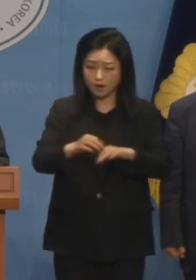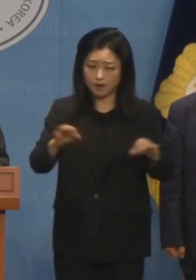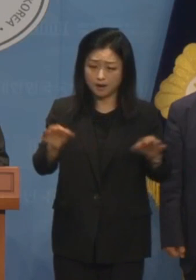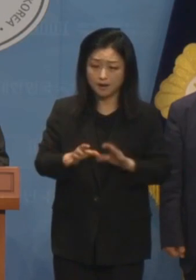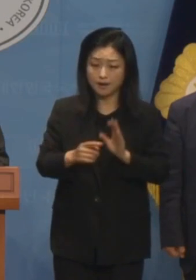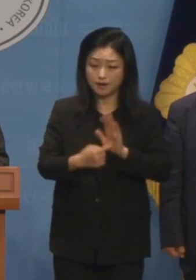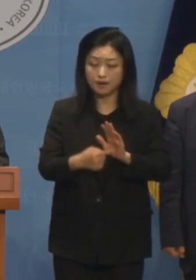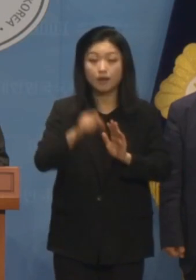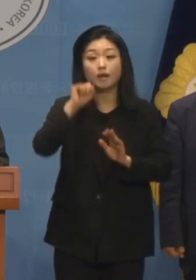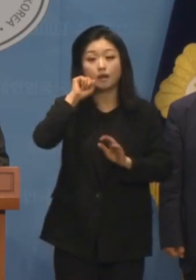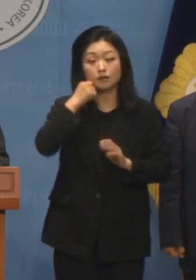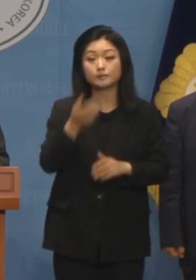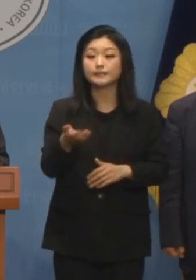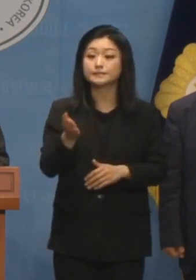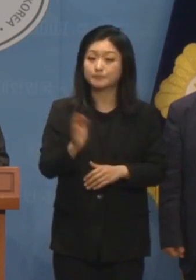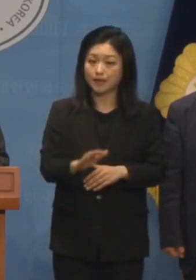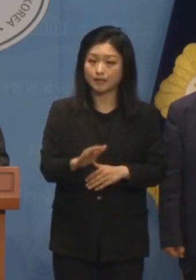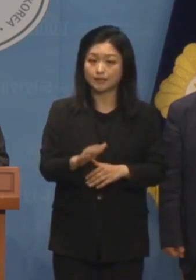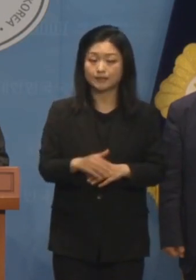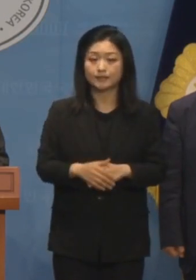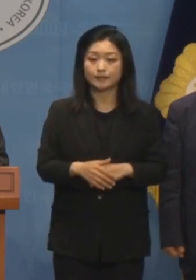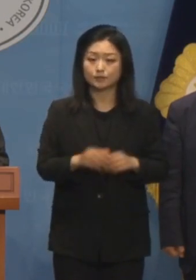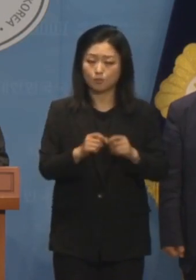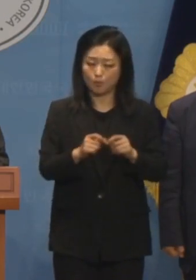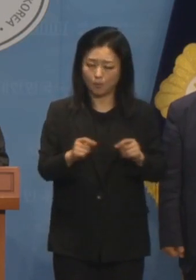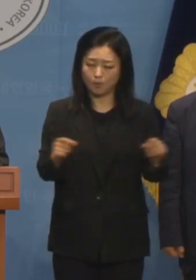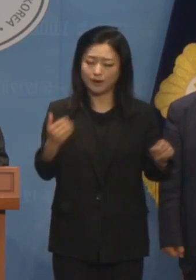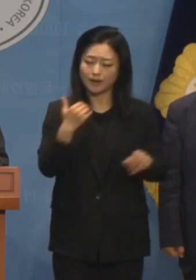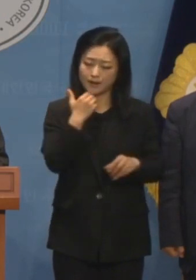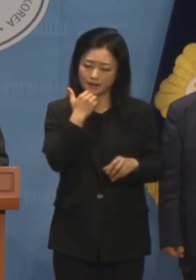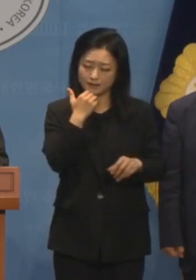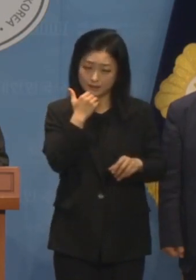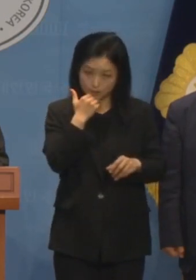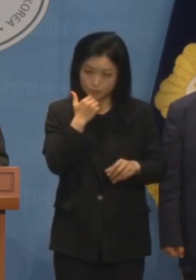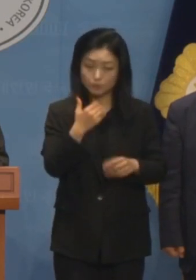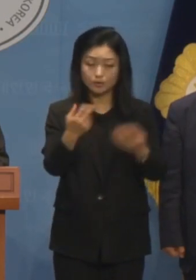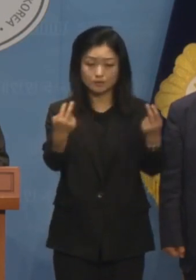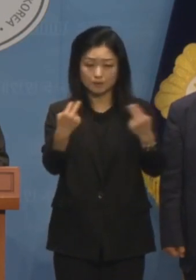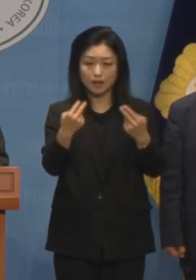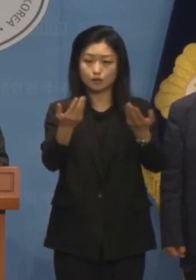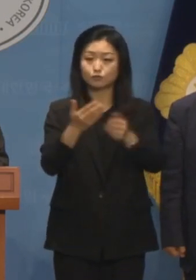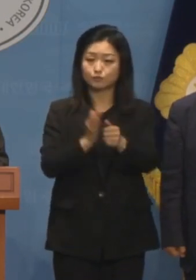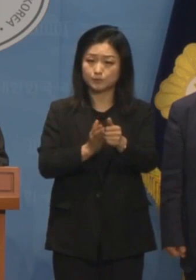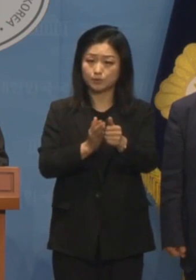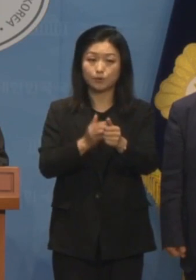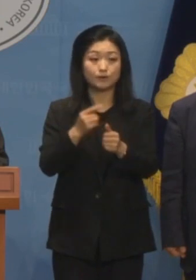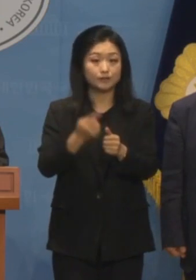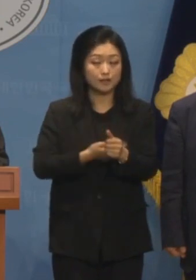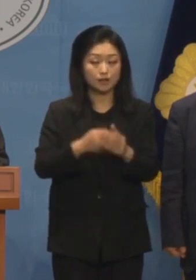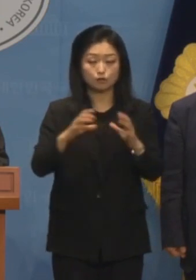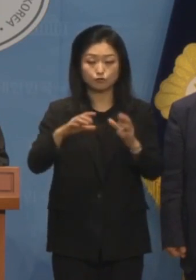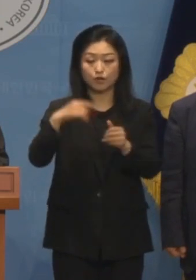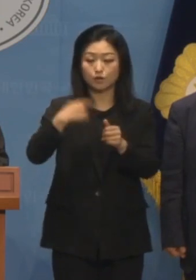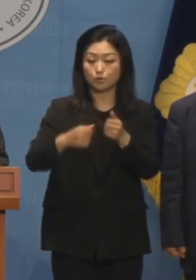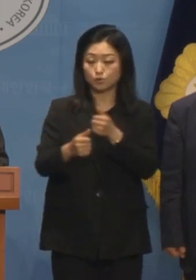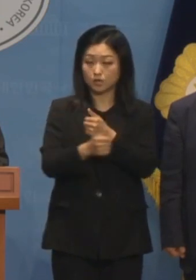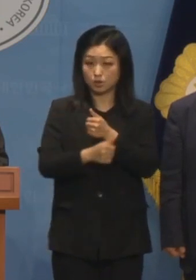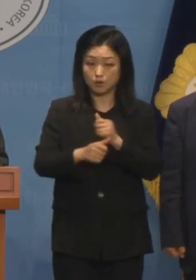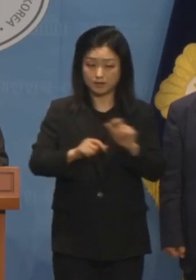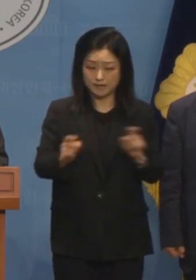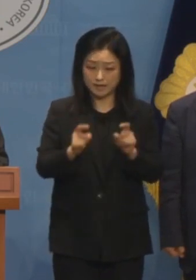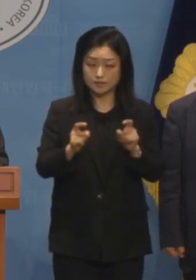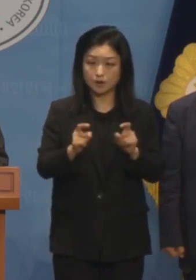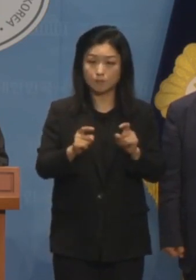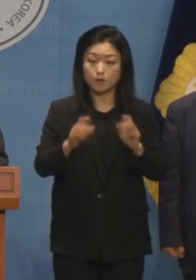시적으로 도출되지 않더라도 긴 호흡으로 지켜봐 주시기를 당부드립니다. 그래야지만 국가교육위가 쟁점을